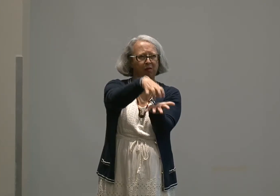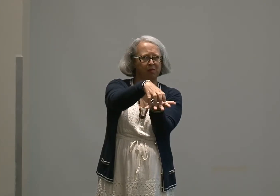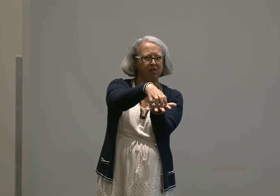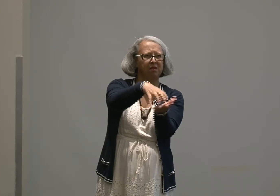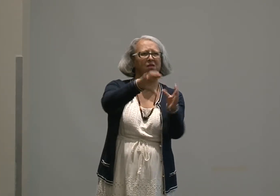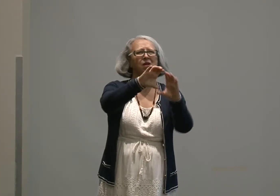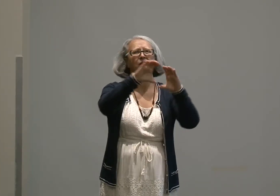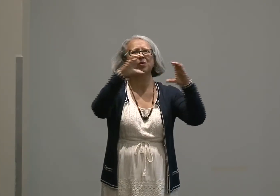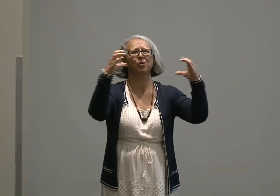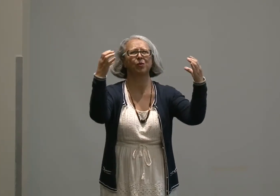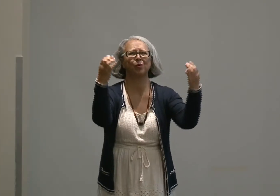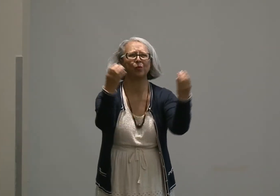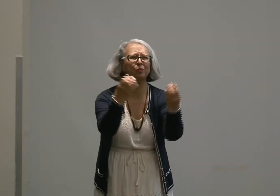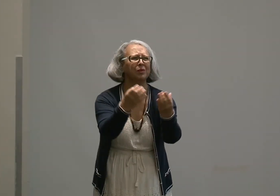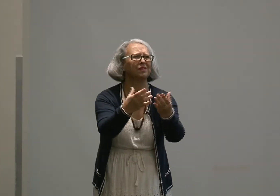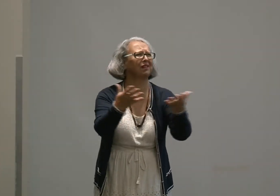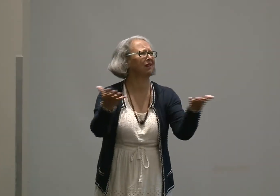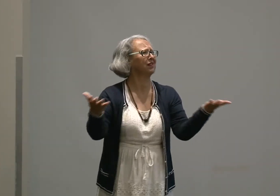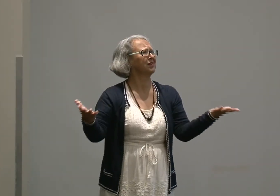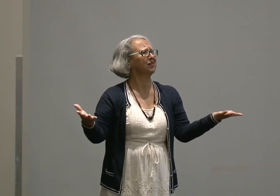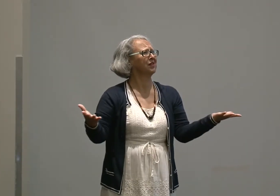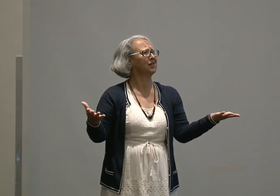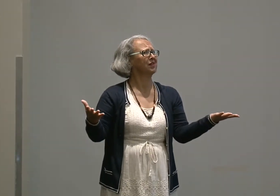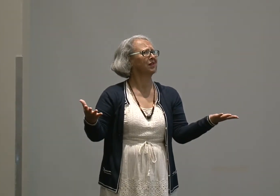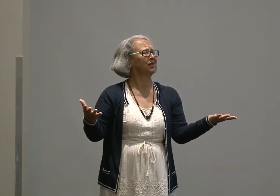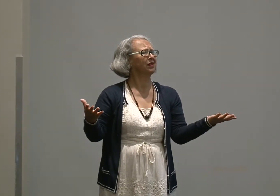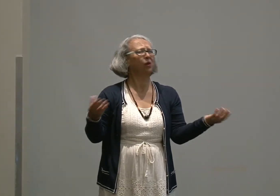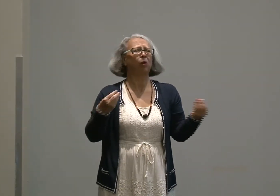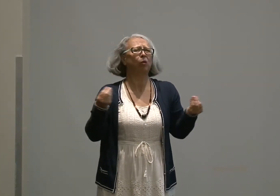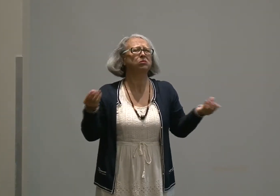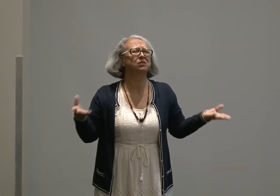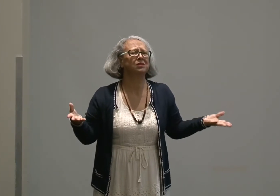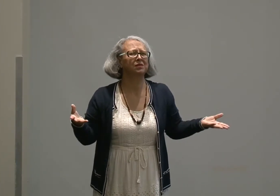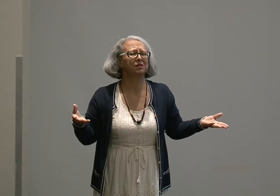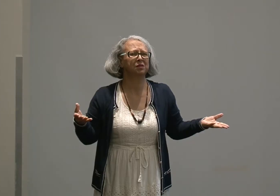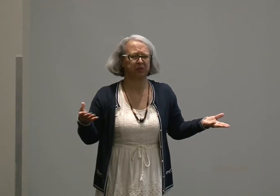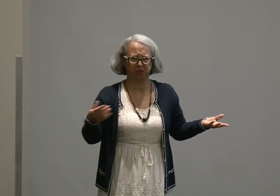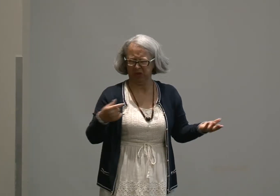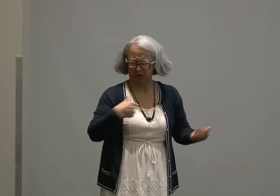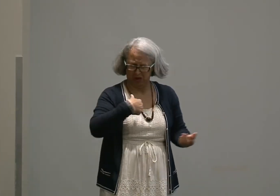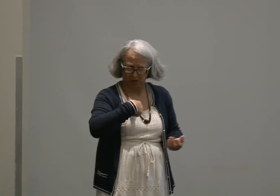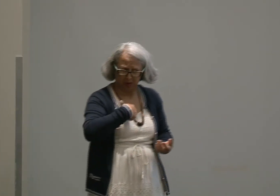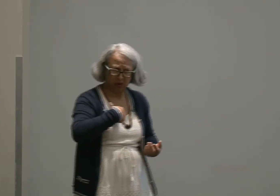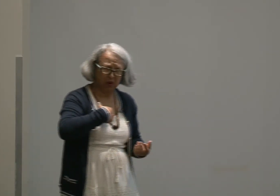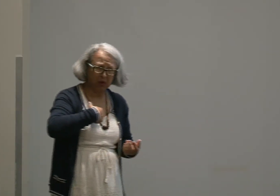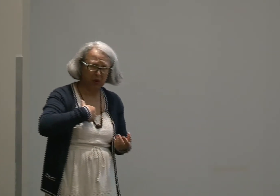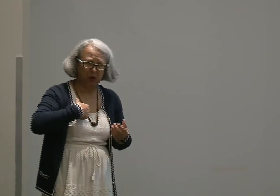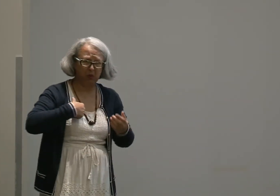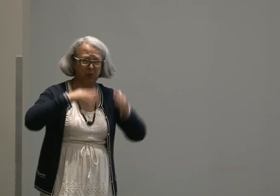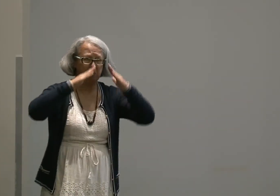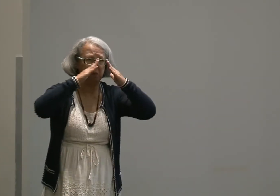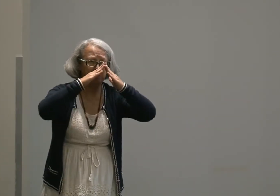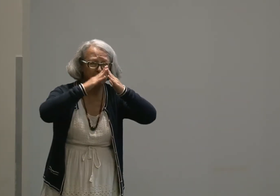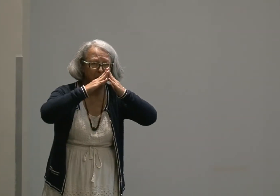Mas se refere, será que a uma aldeia? É uma comunidade? Como é que é isso exatamente, esse